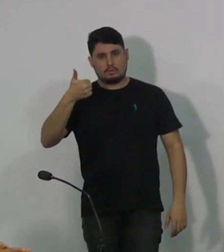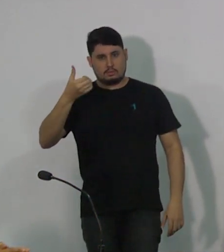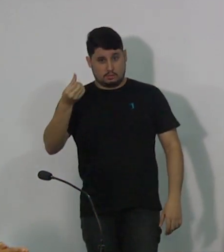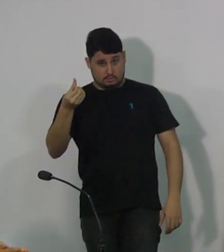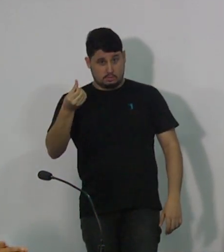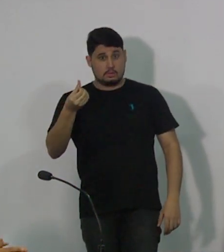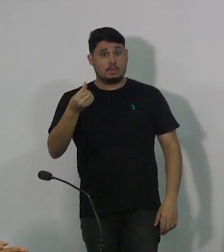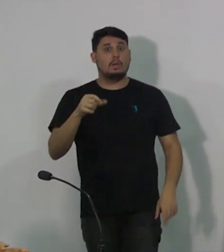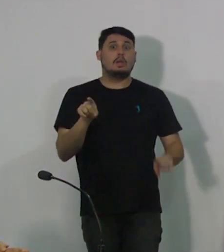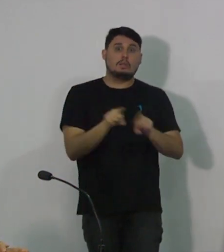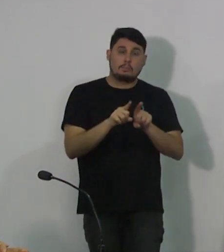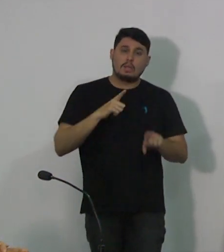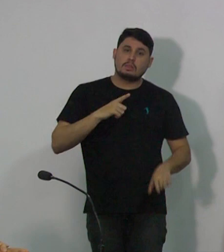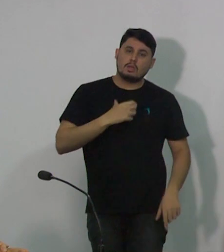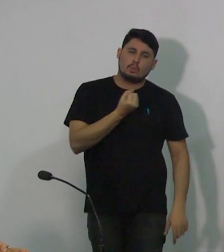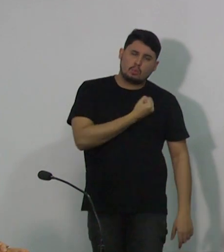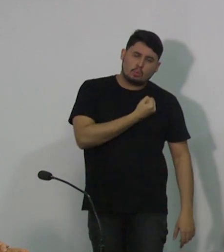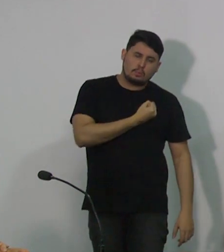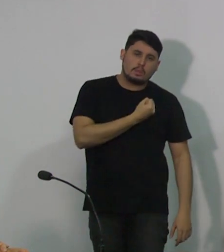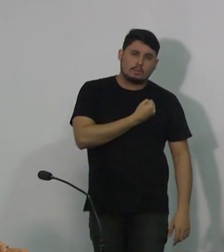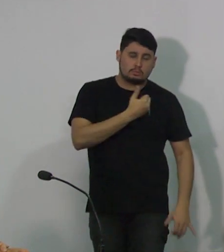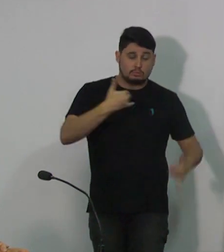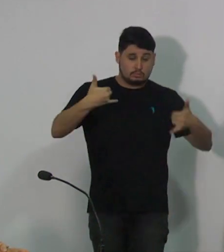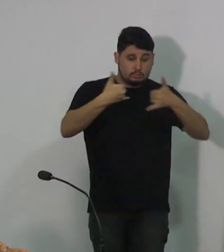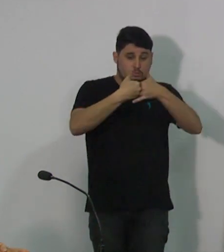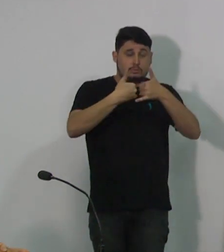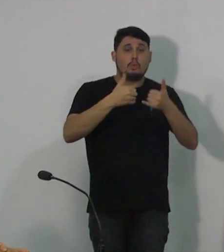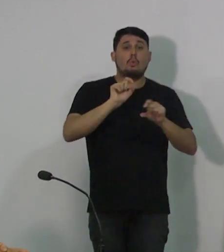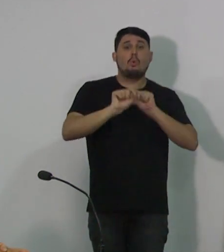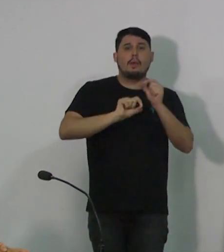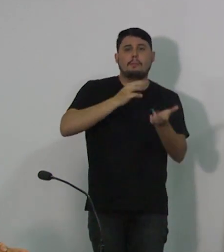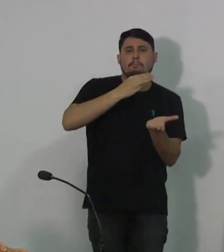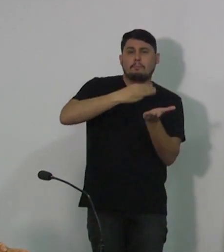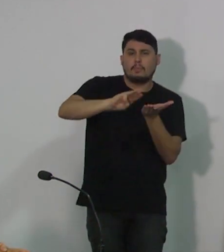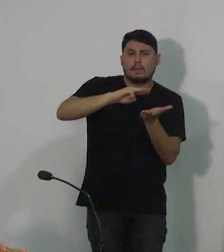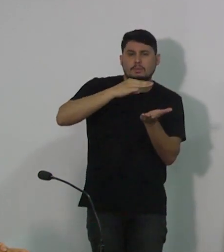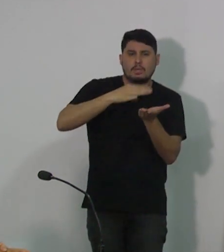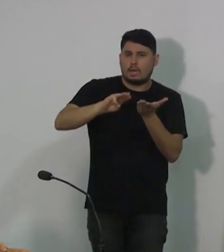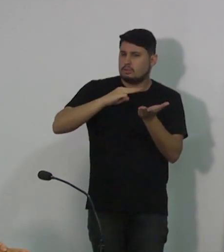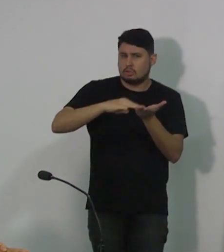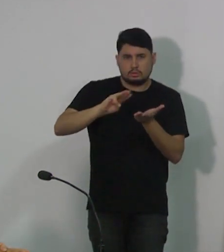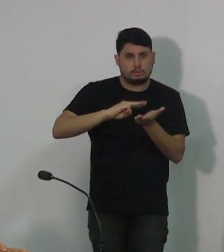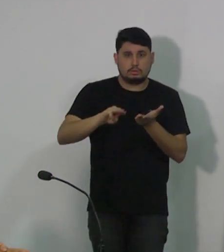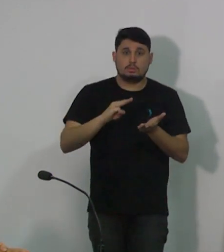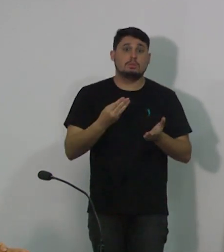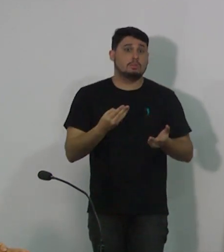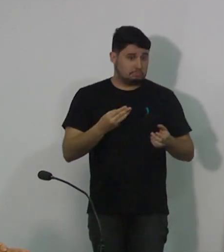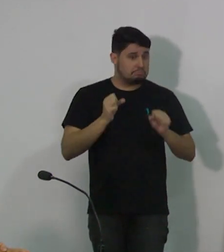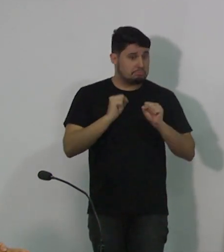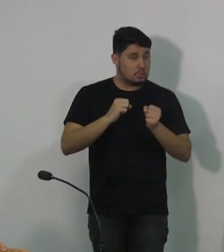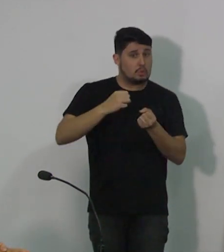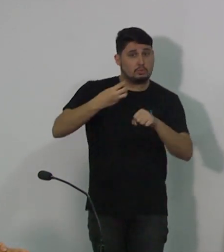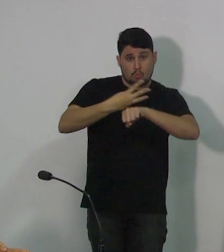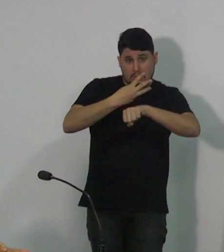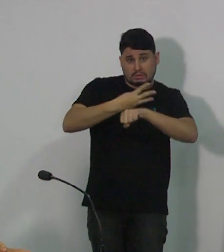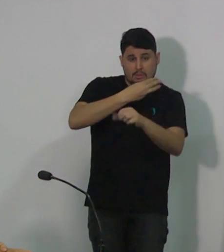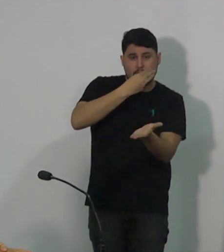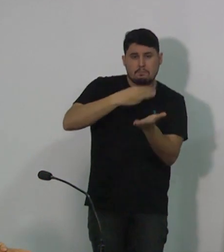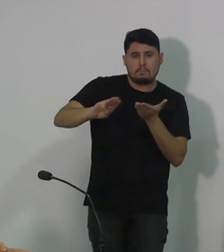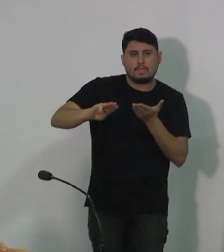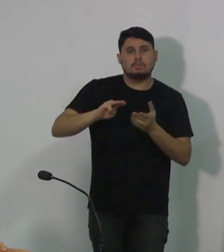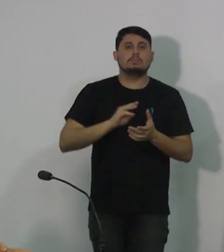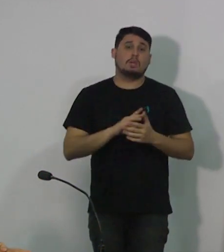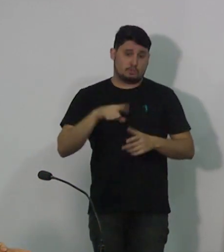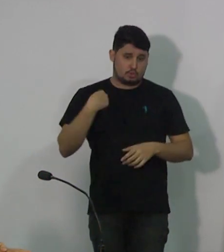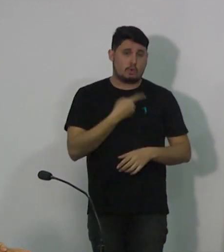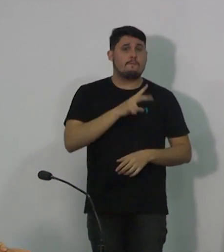no call center que pode ser encaminhado mensagem a qualquer momento, por aplicativo de mensagem, pode nos informar que a gente